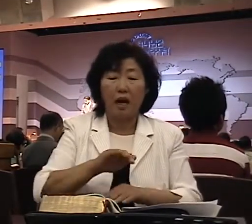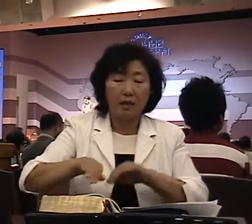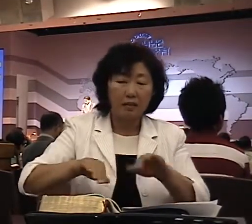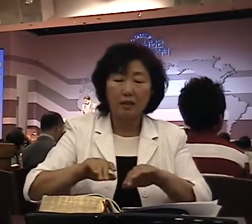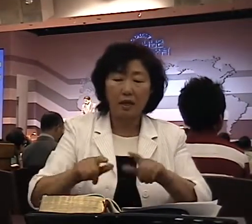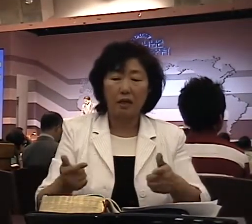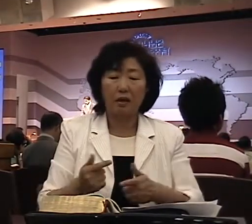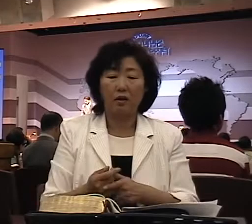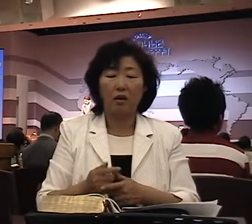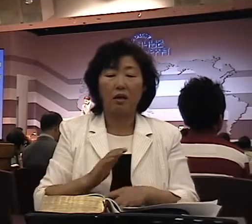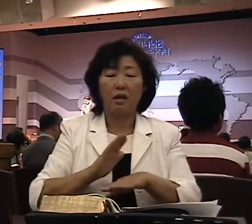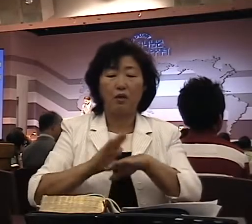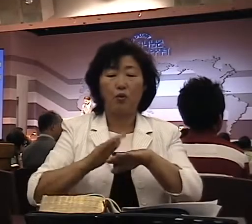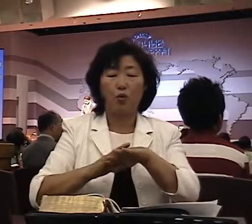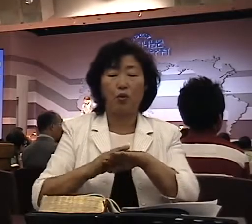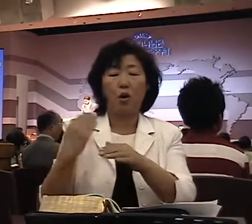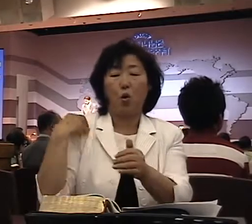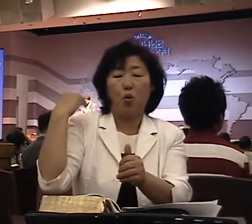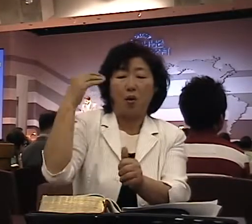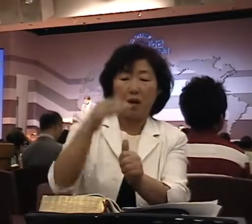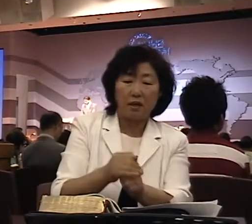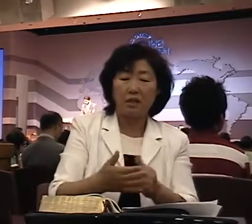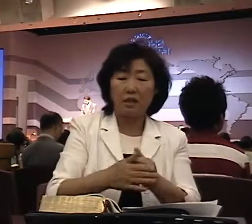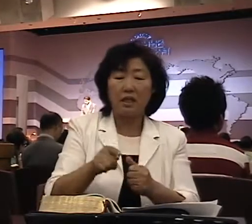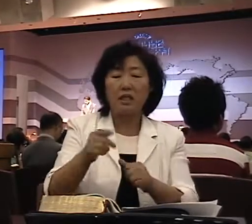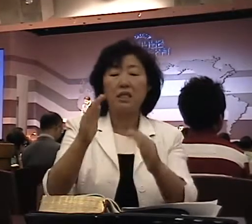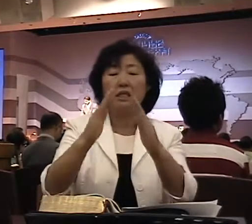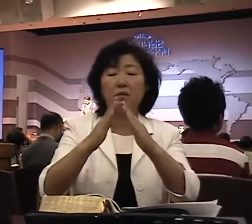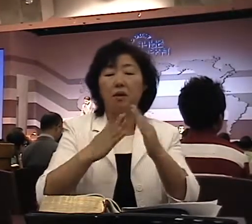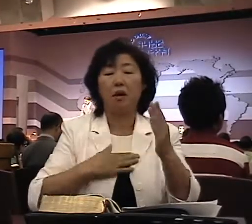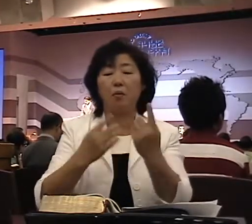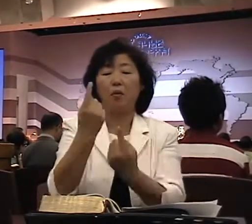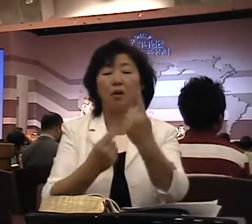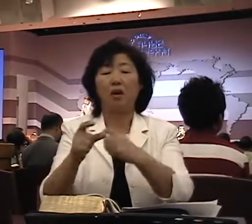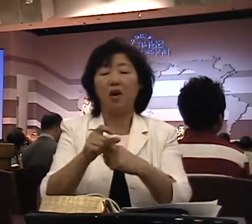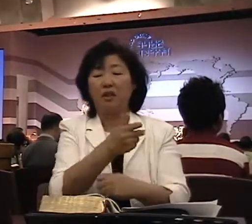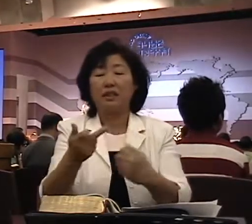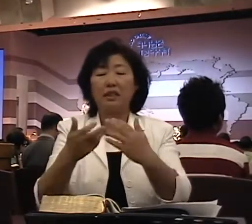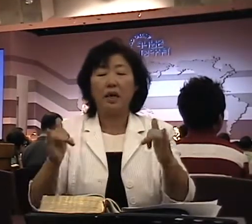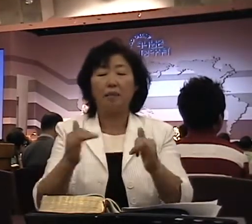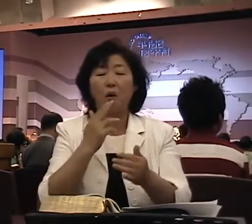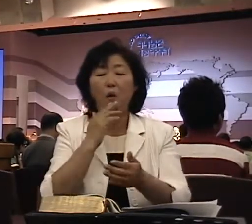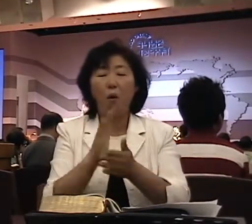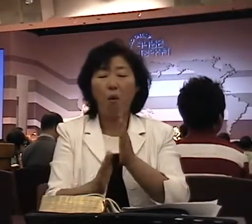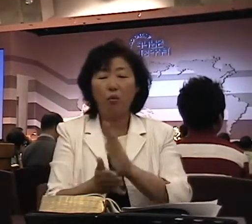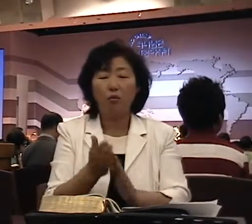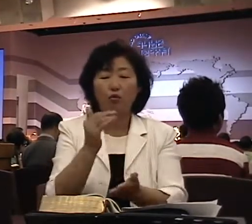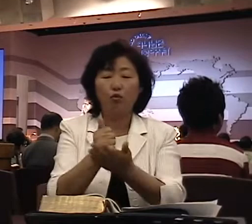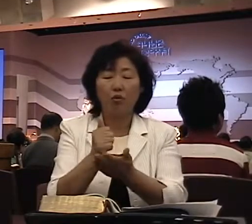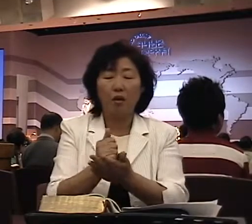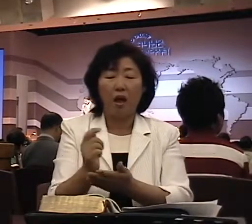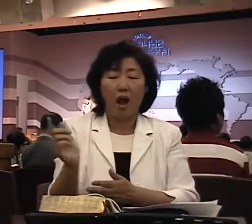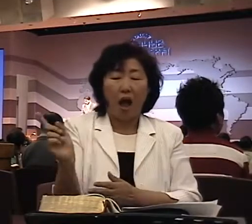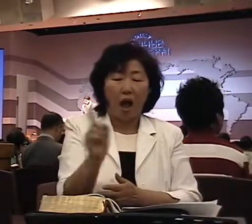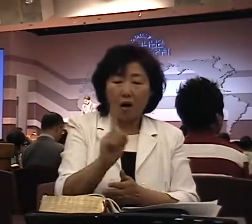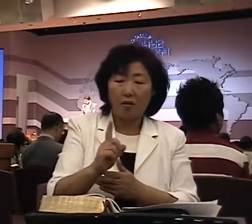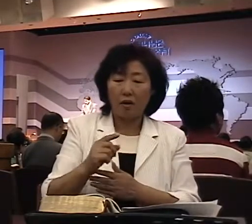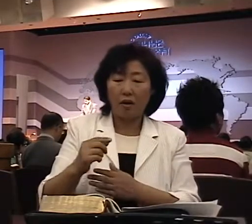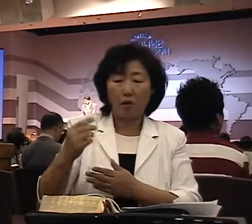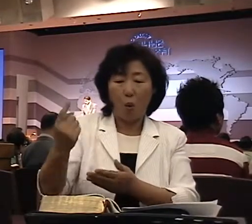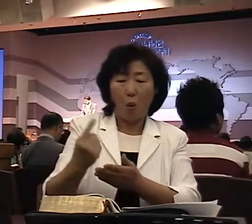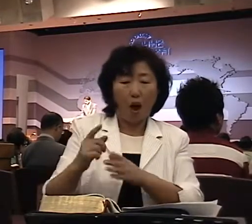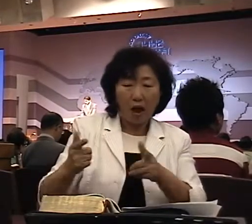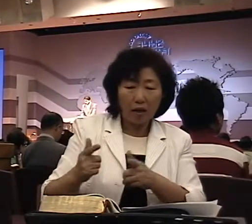아니하고 다 내 손에 위임하였으니 이 집에는 나보다 큰 이가 없으며 주인이 아무것도 내게 금하지